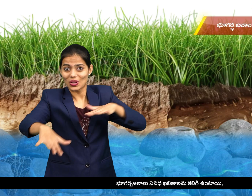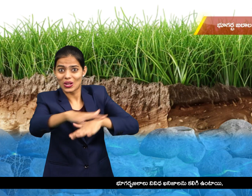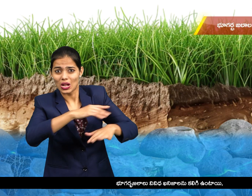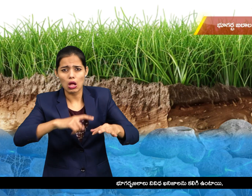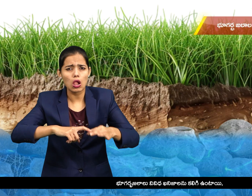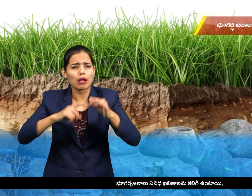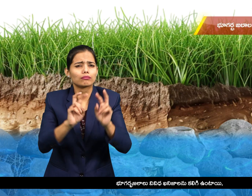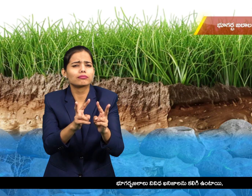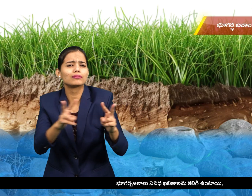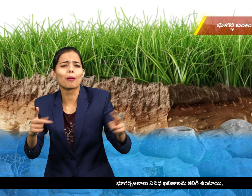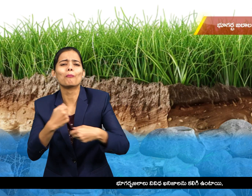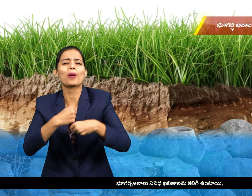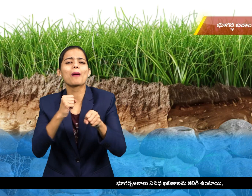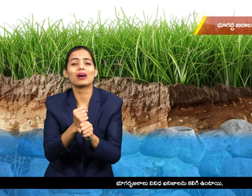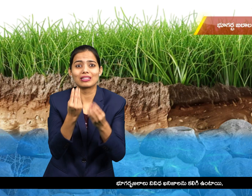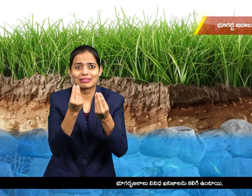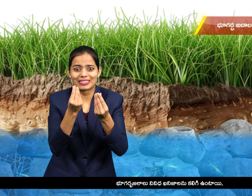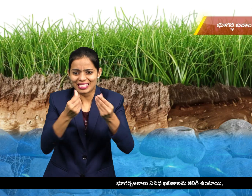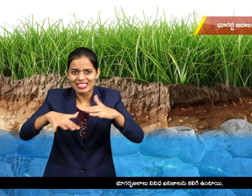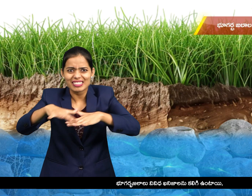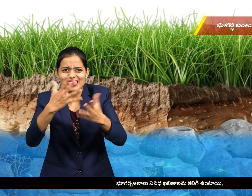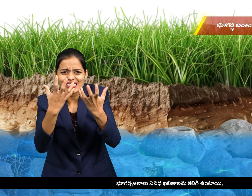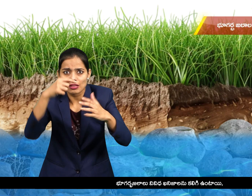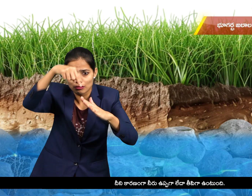భూగర్భ జలాలు వివిధ ఖనిజాలను కలిగి ఉంటాయి.